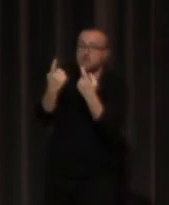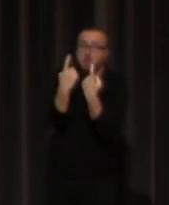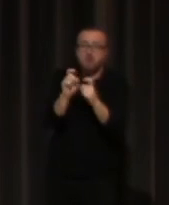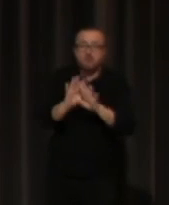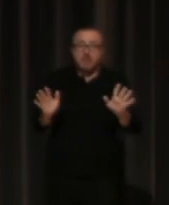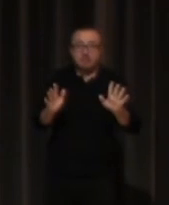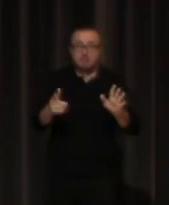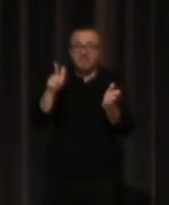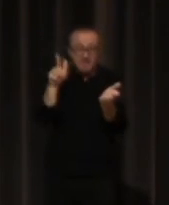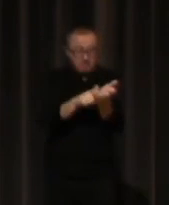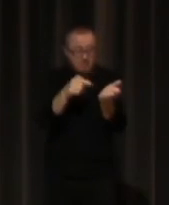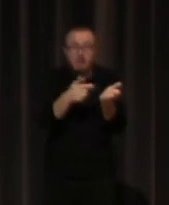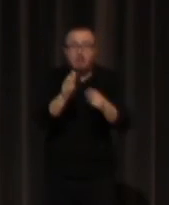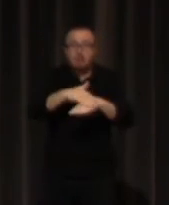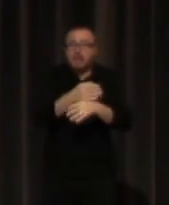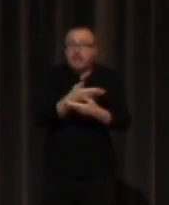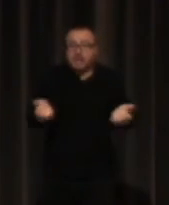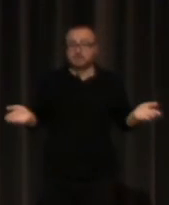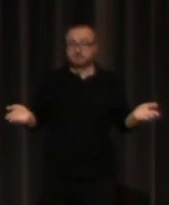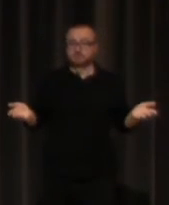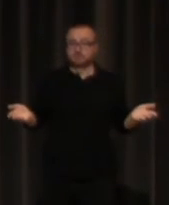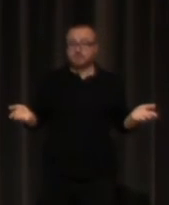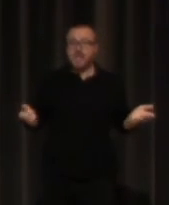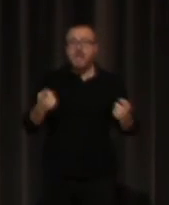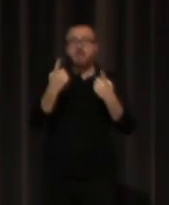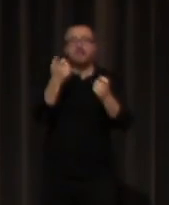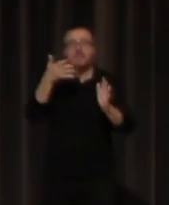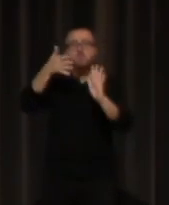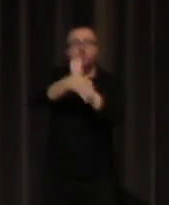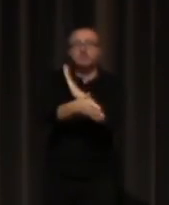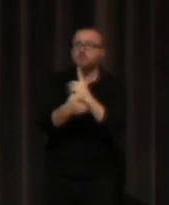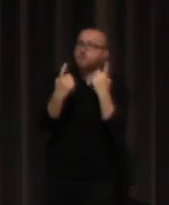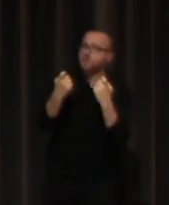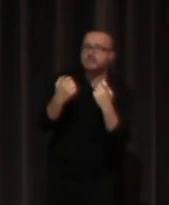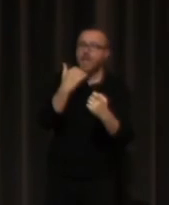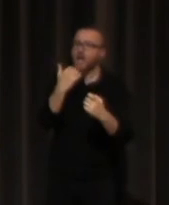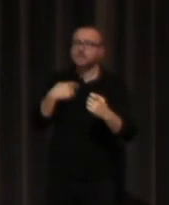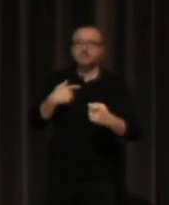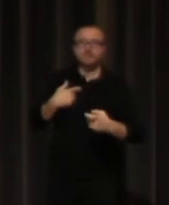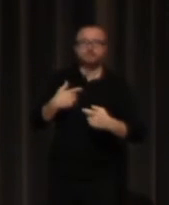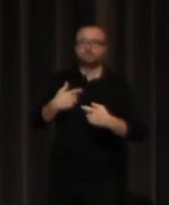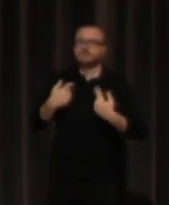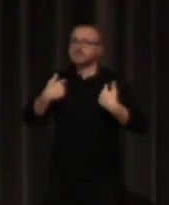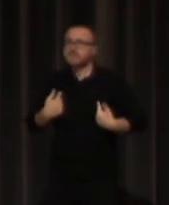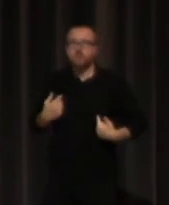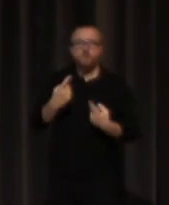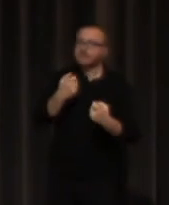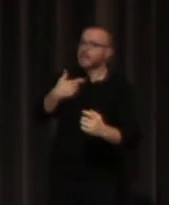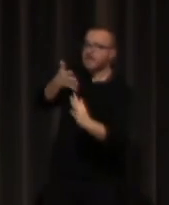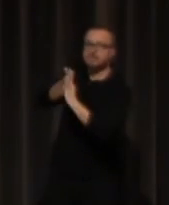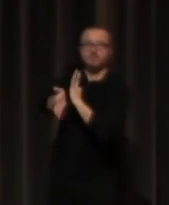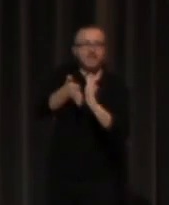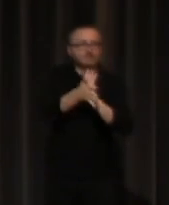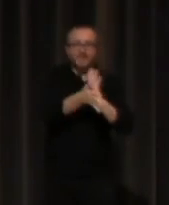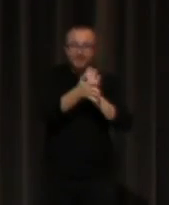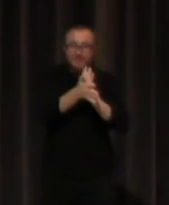amb la qual naixem, necessitem una causa, una necessitat de comunicació, d'explicar-nos. I per